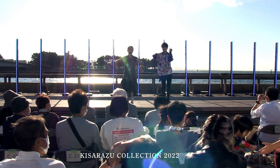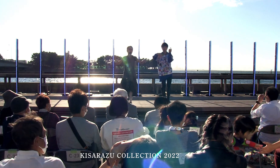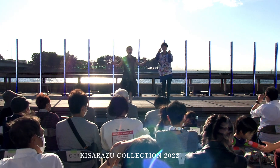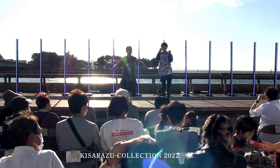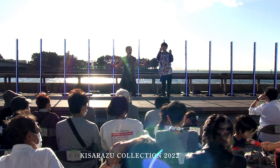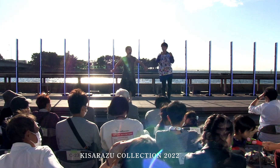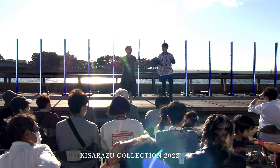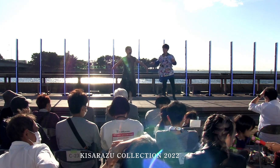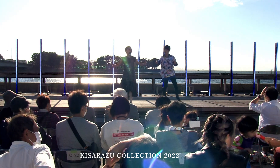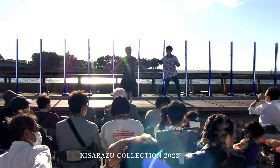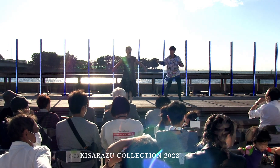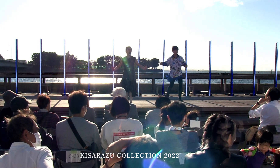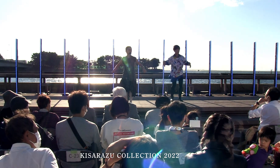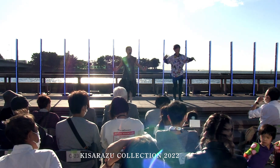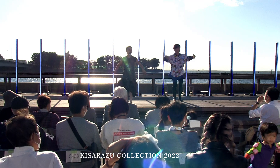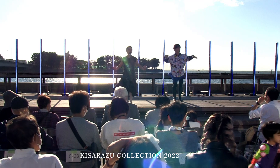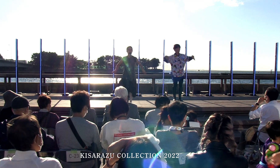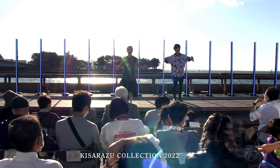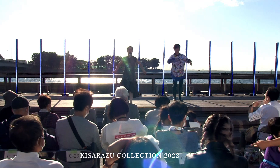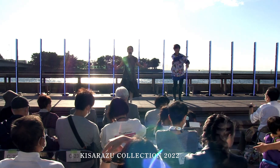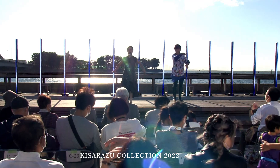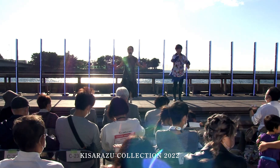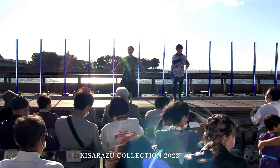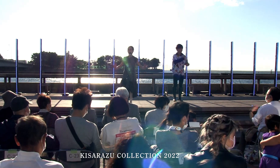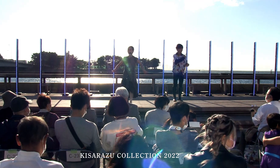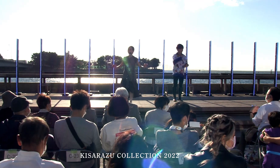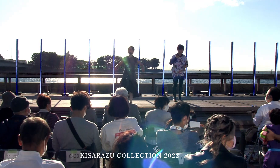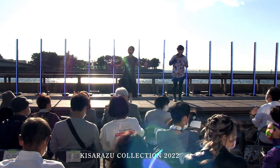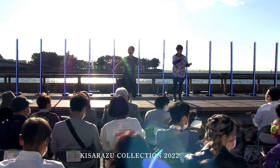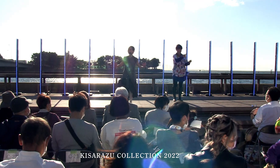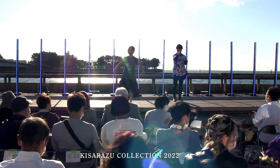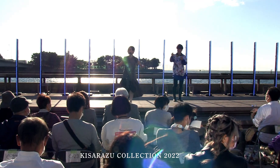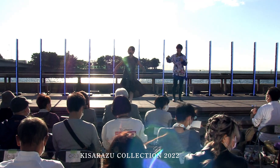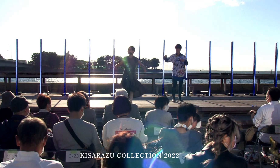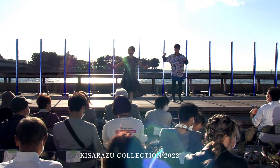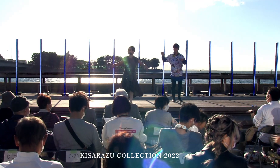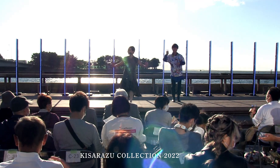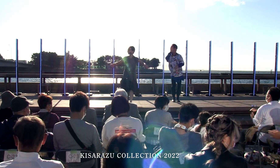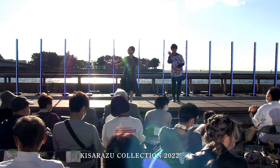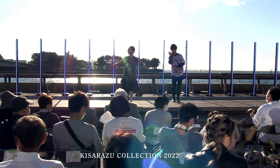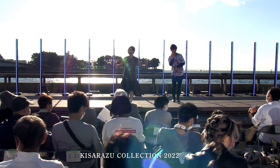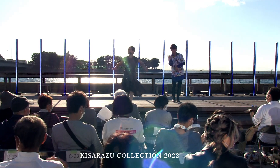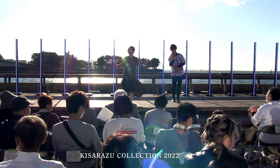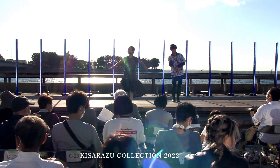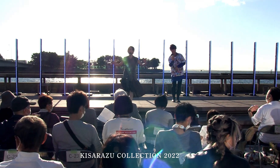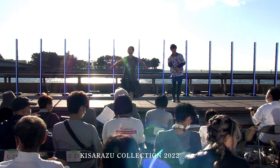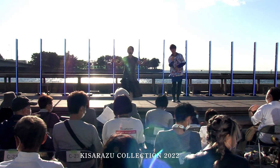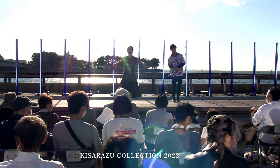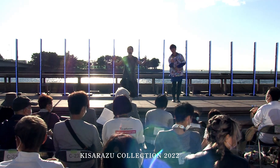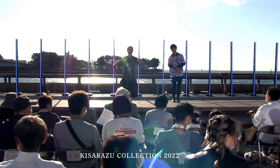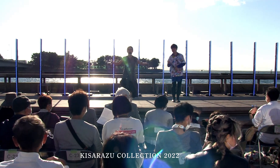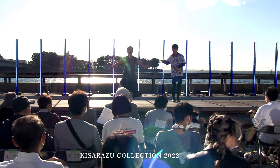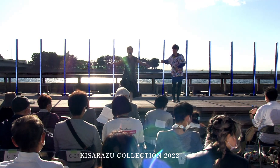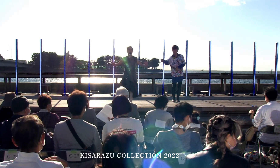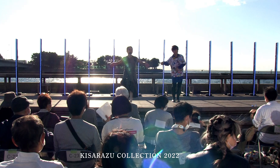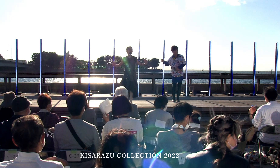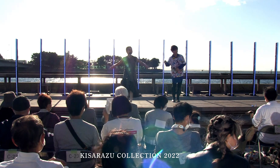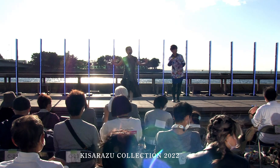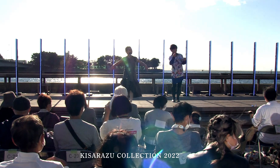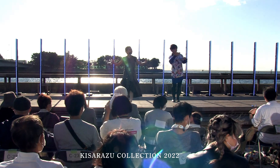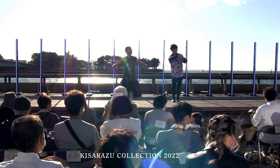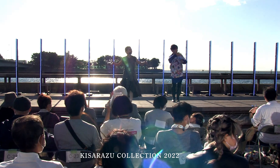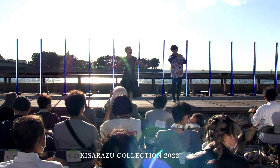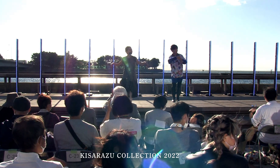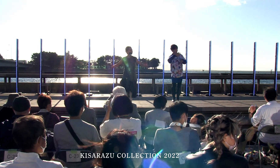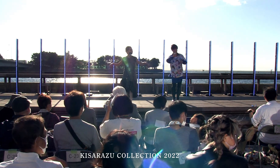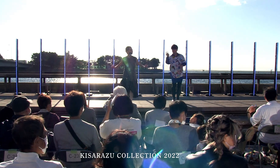そう、手を振りましょう。皆さんこれはできるかと。振って振って振って振って振って振って振って振って振って振って振って振って振って振って振って振って振って、ありがとうございます